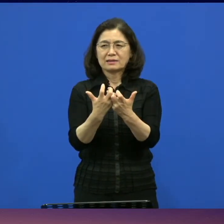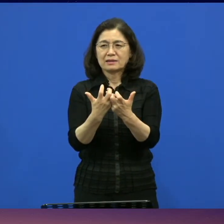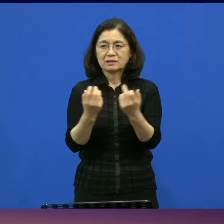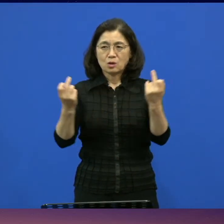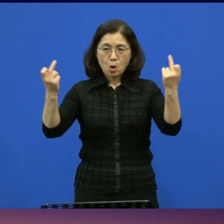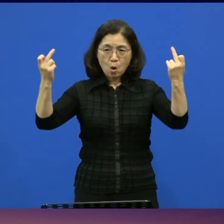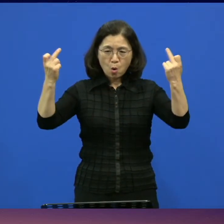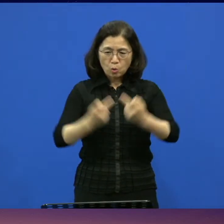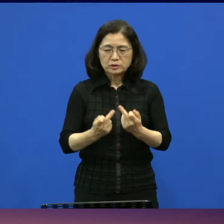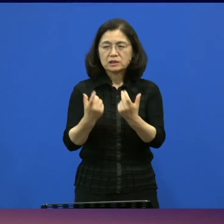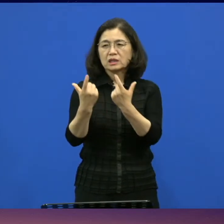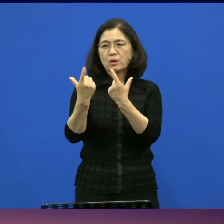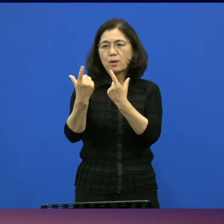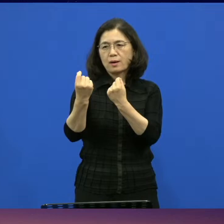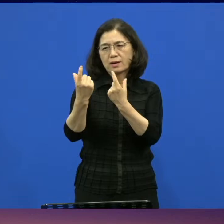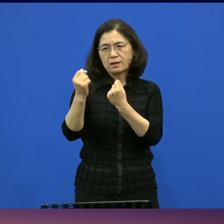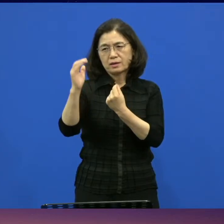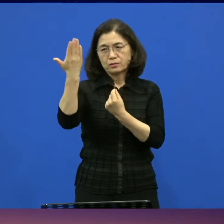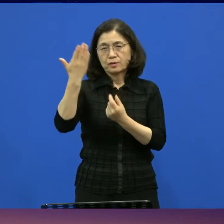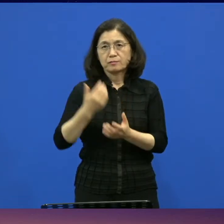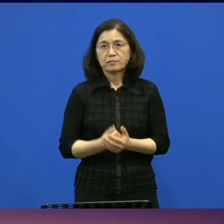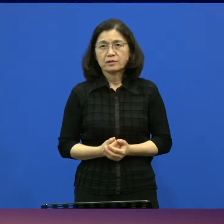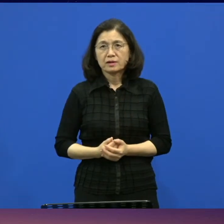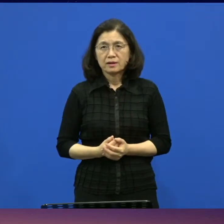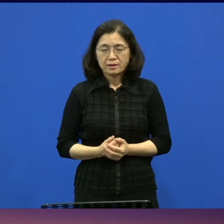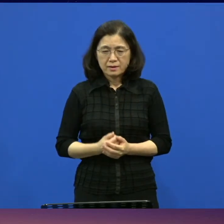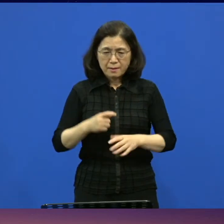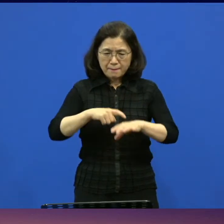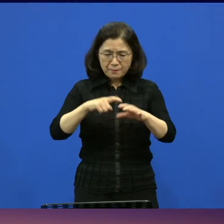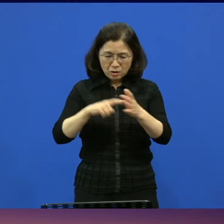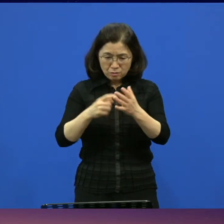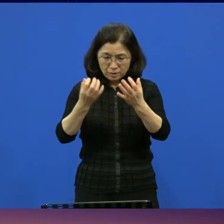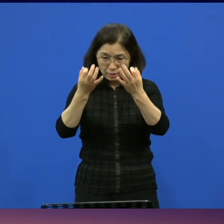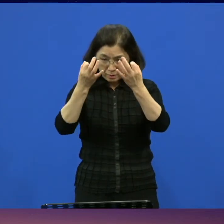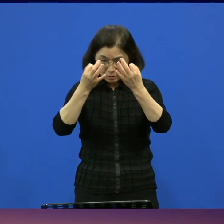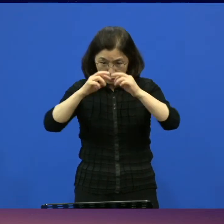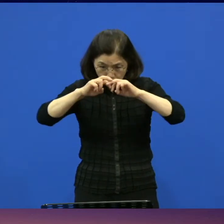좌절의식이 있고 내면에 깊은 상처들이 있고.